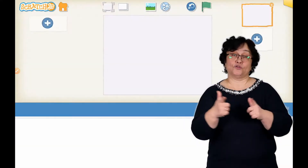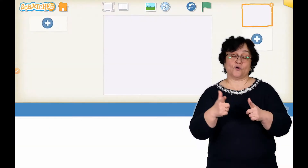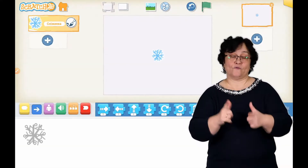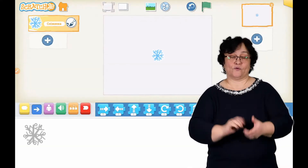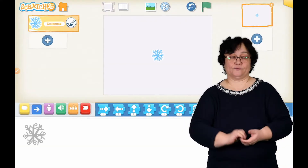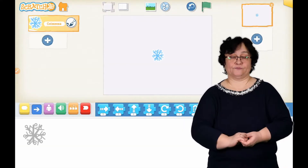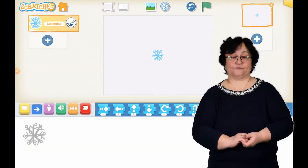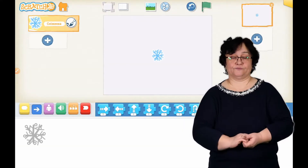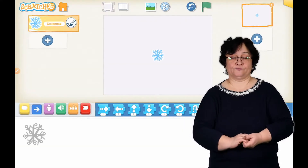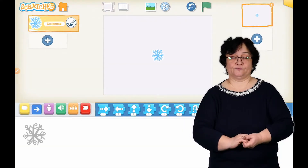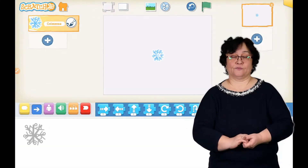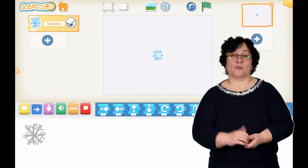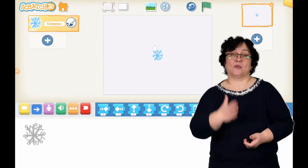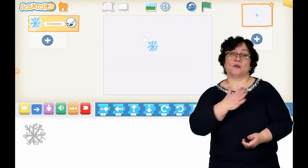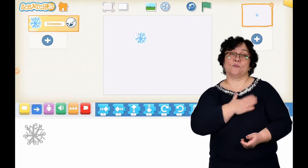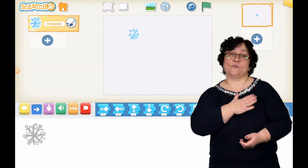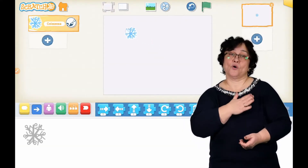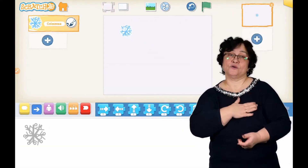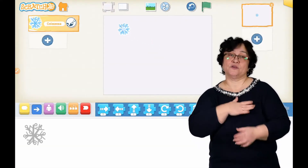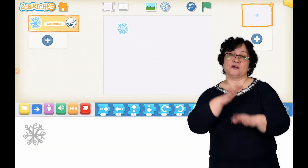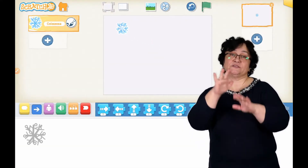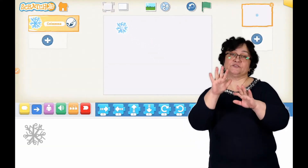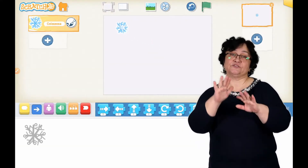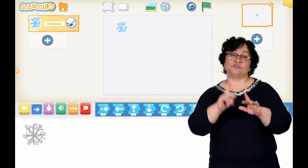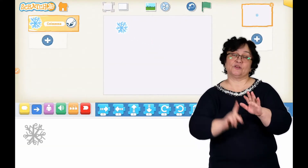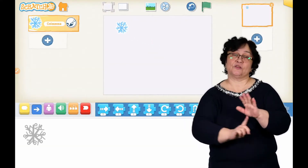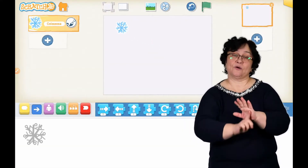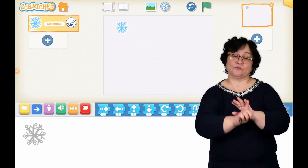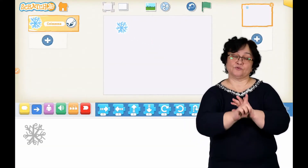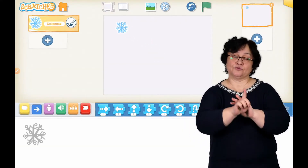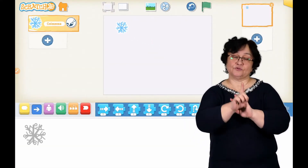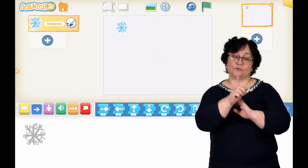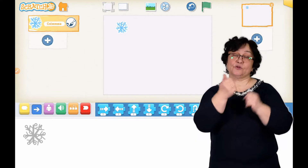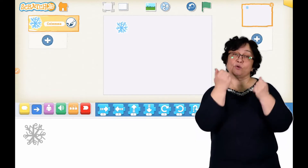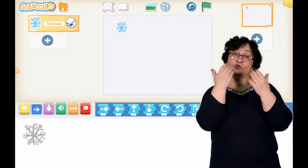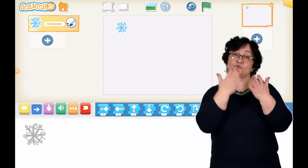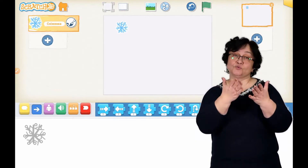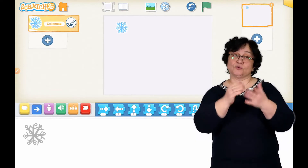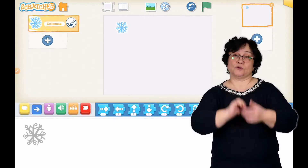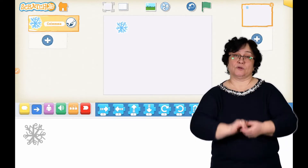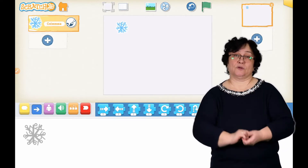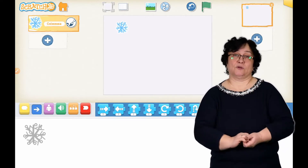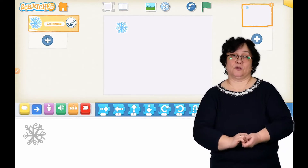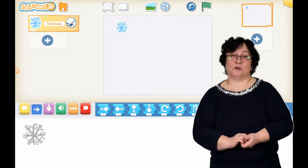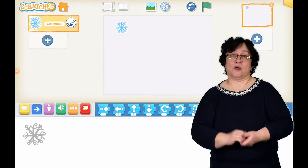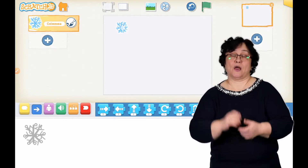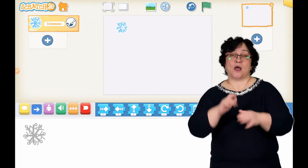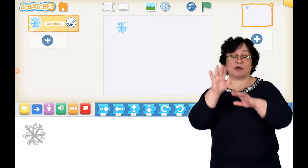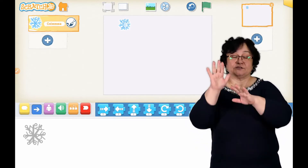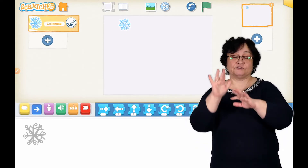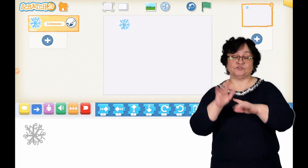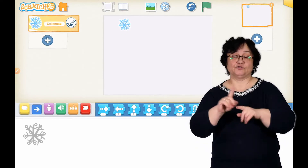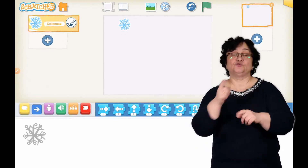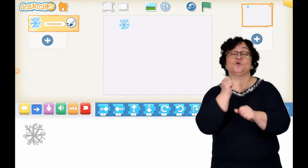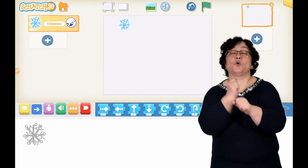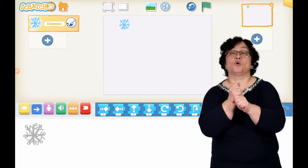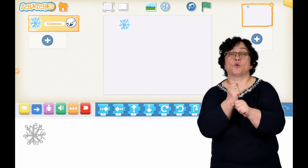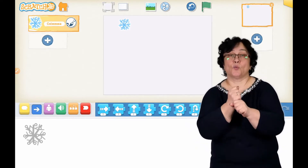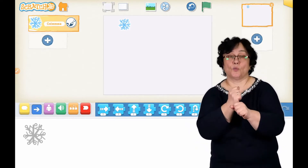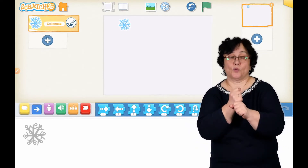Готово. Моя сніженька на початку буде десь ось тут. А сніженки